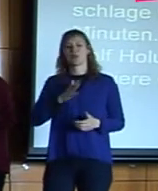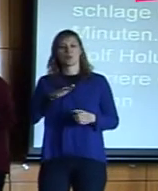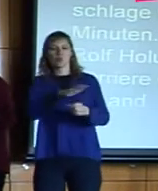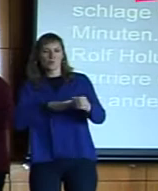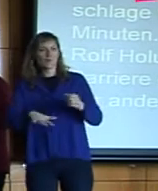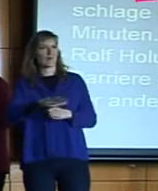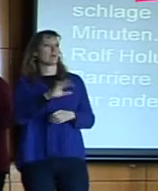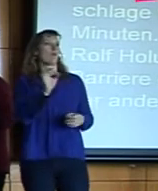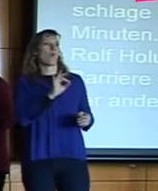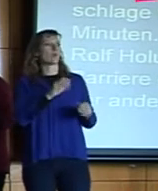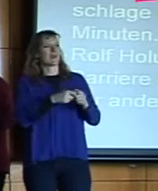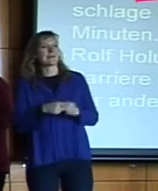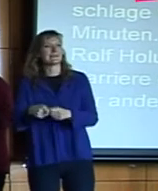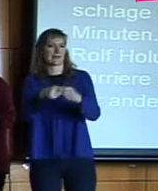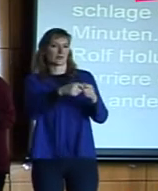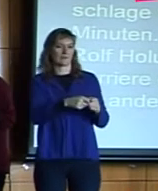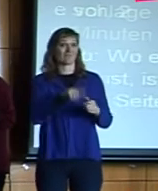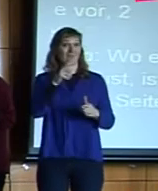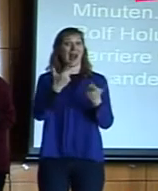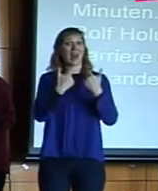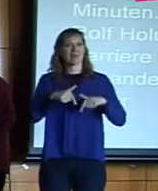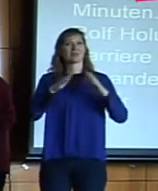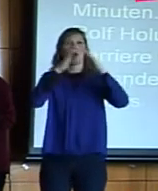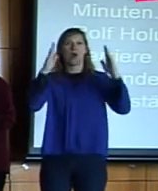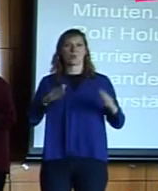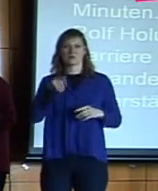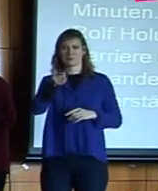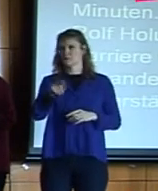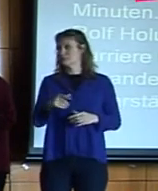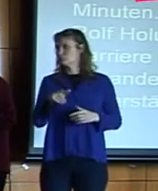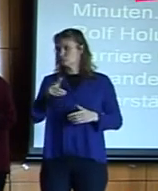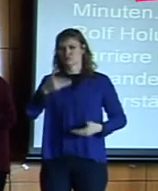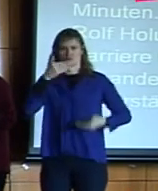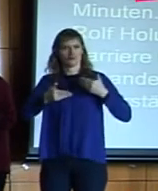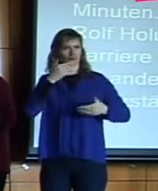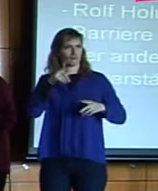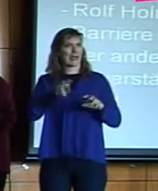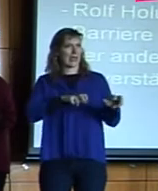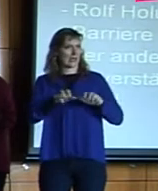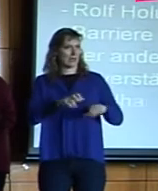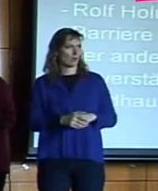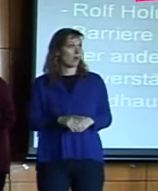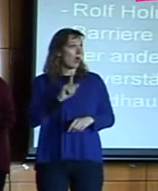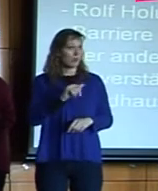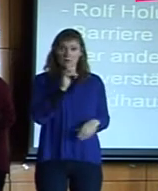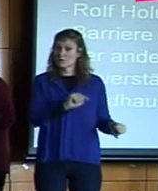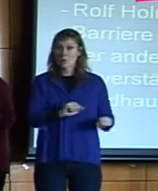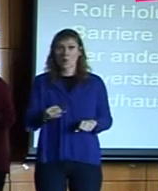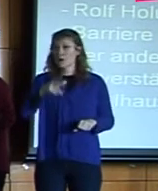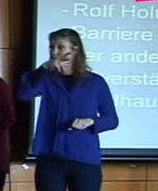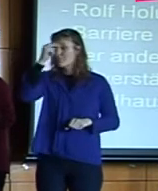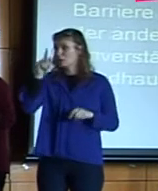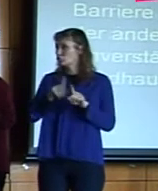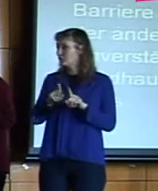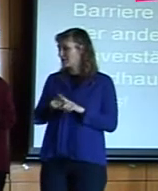da. Wir haben im Landhaus zum Beispiel, wo die Legislative sitzt, nicht die Möglichkeit, dass ein Mensch, so